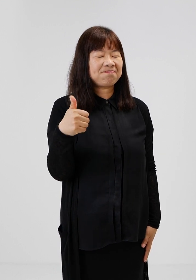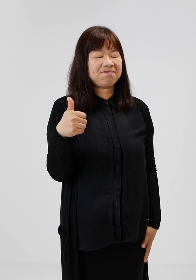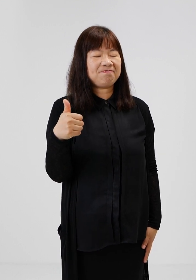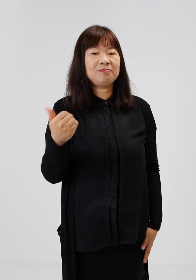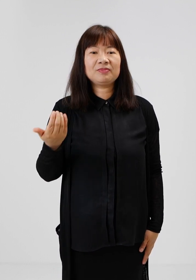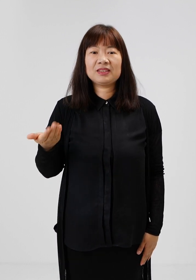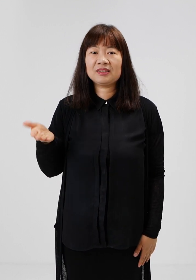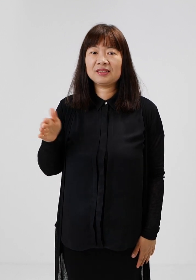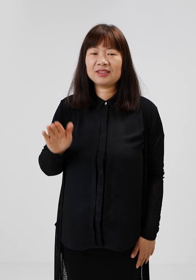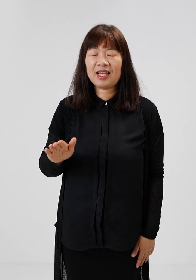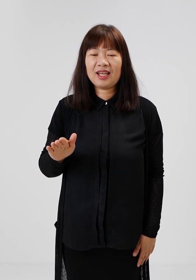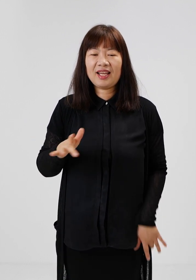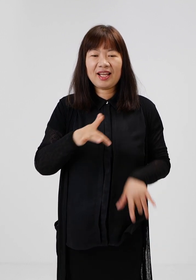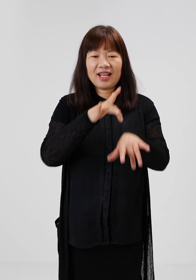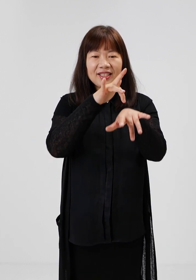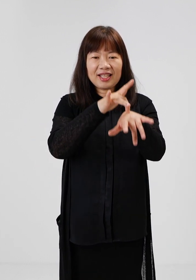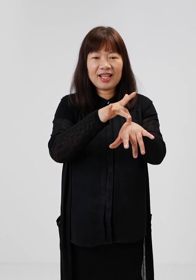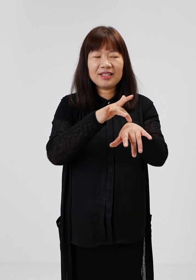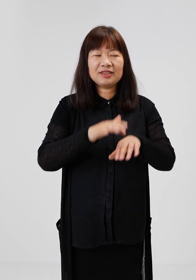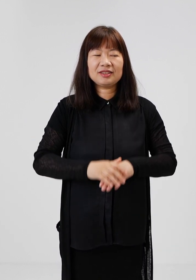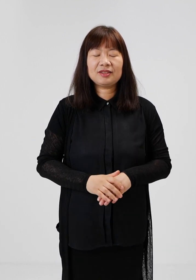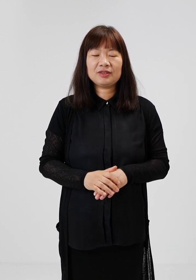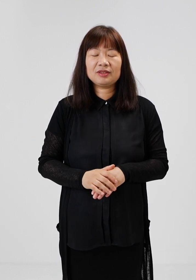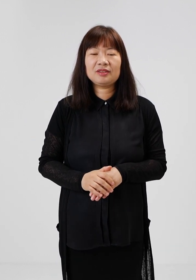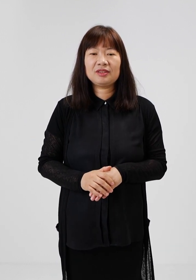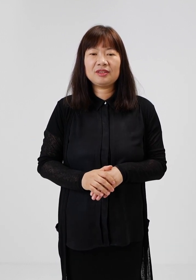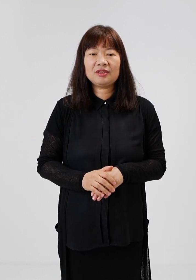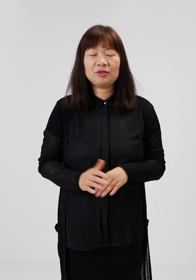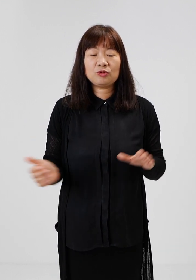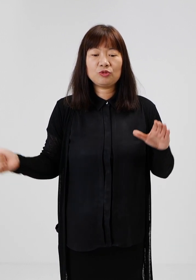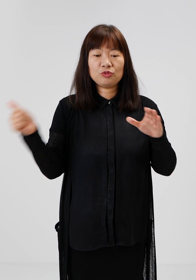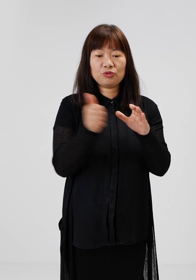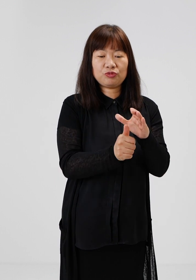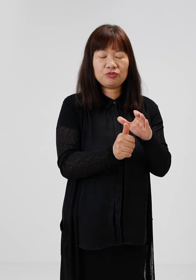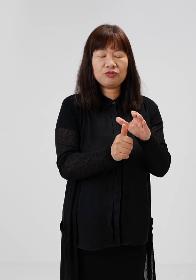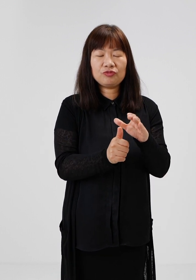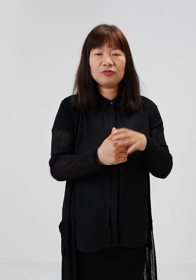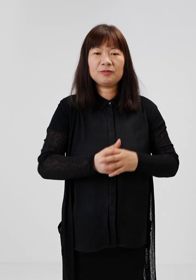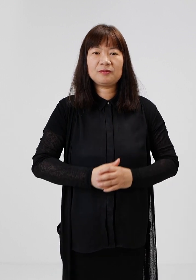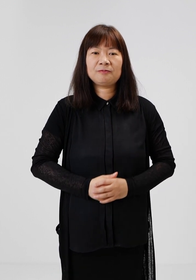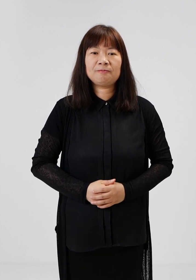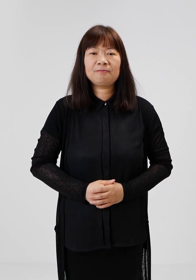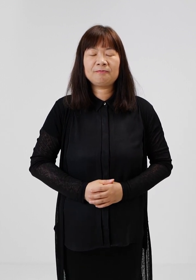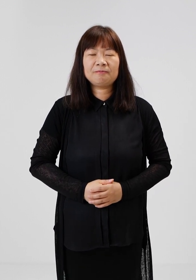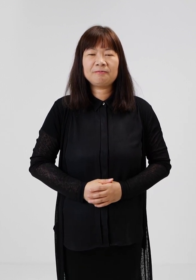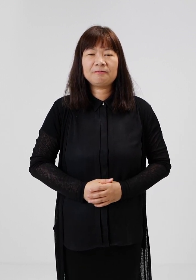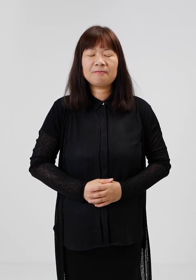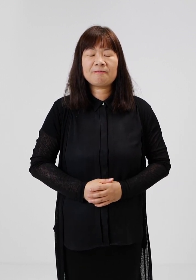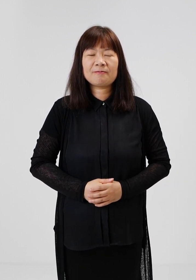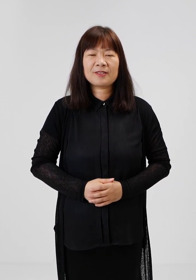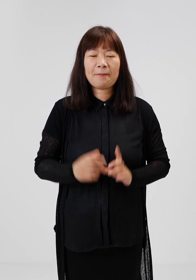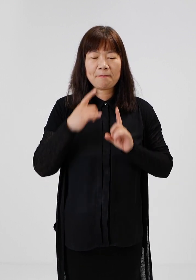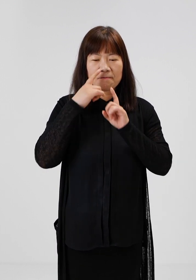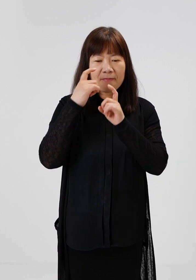근데 그때 사탄이 슉 하고 들어간 겁니다. 충동을 한 거예요.